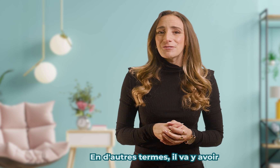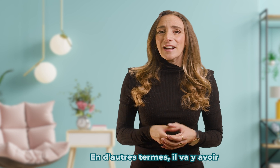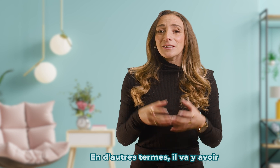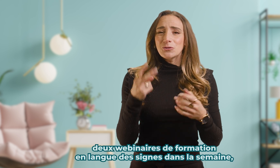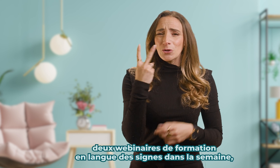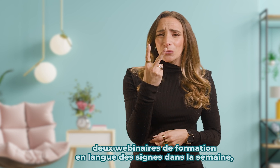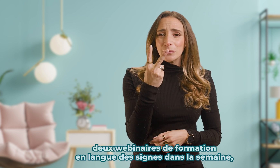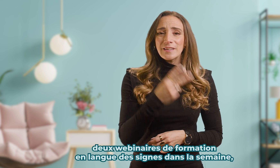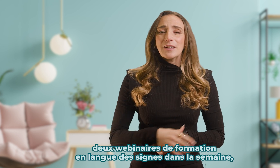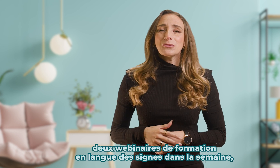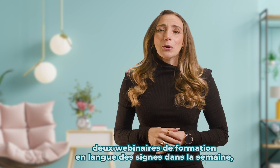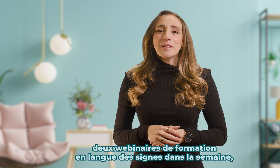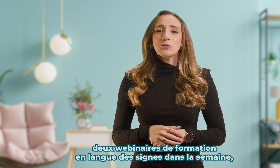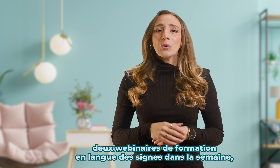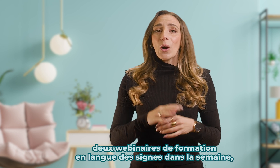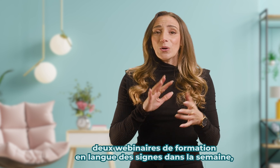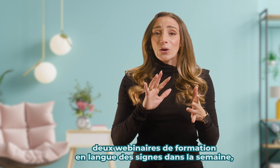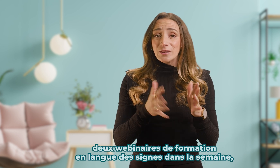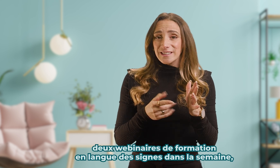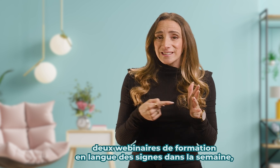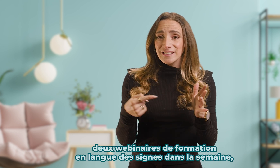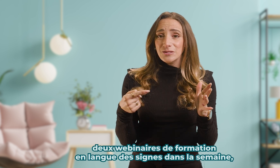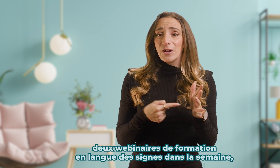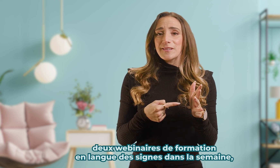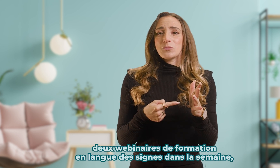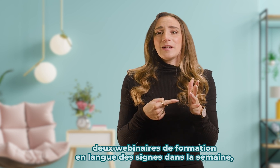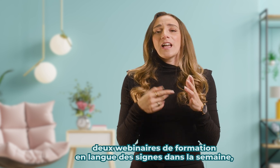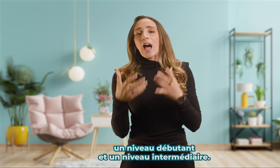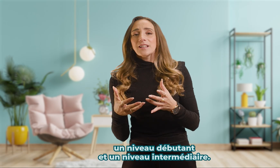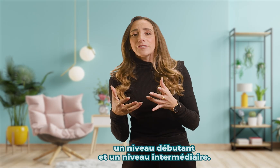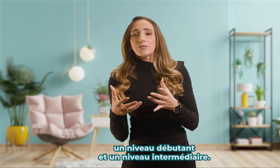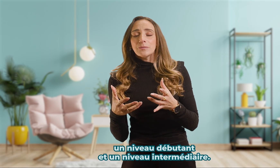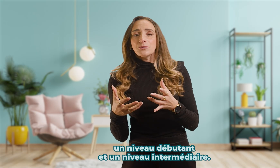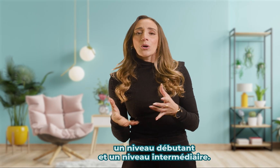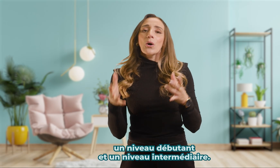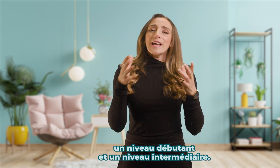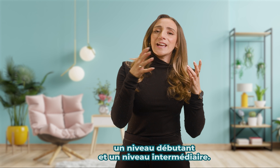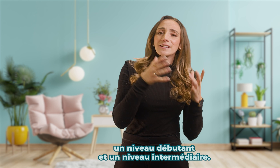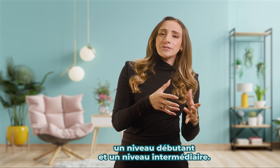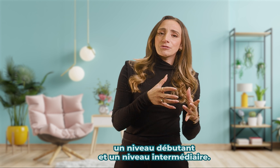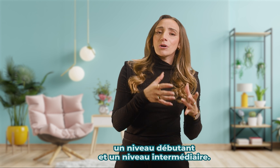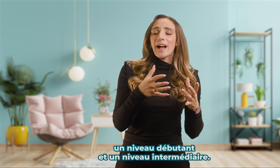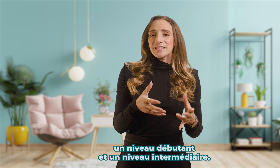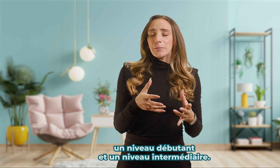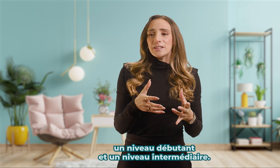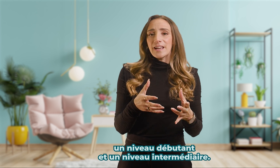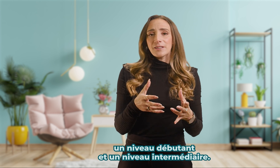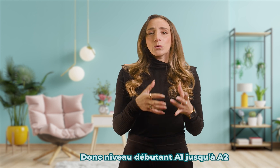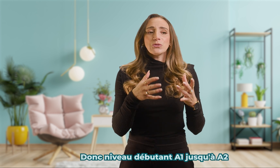avoir 2 webinaires de formation en langue des signes dans la semaine. Un niveau débutant et un niveau intermédiaire. Donc